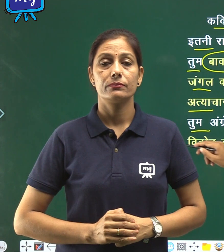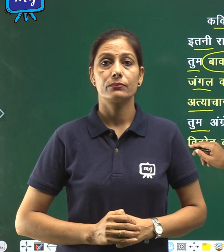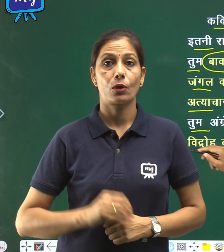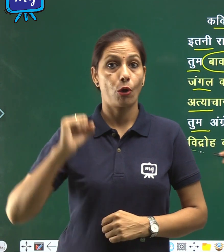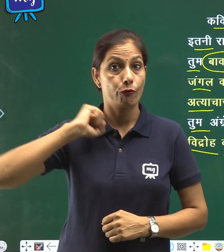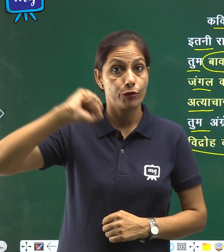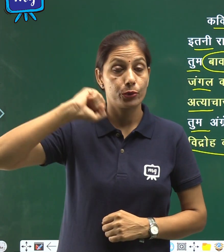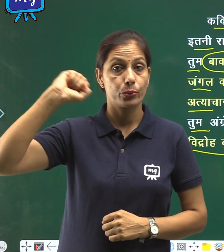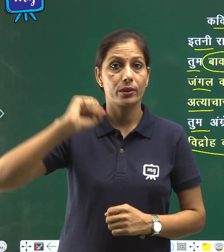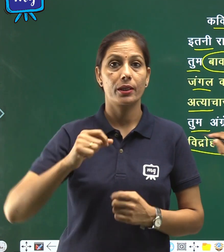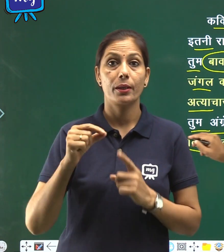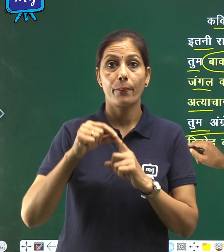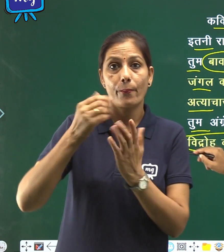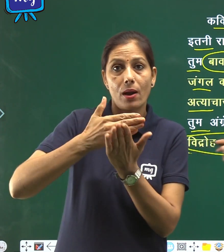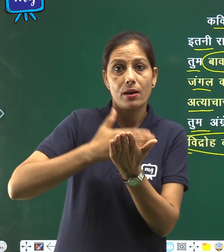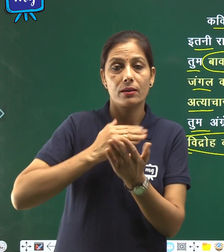विद्रोह के बीज